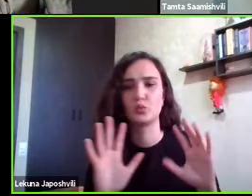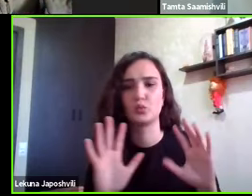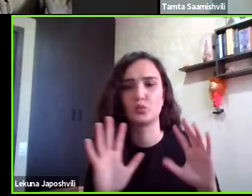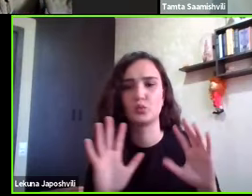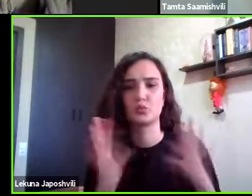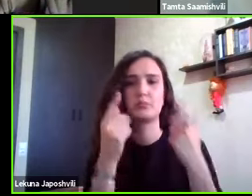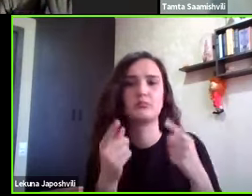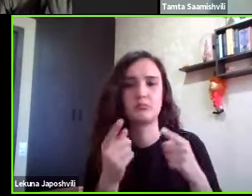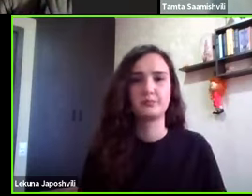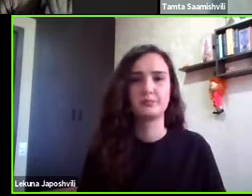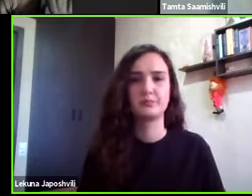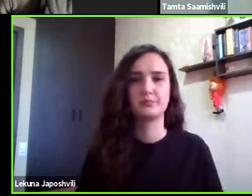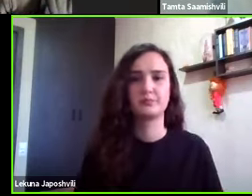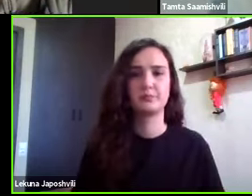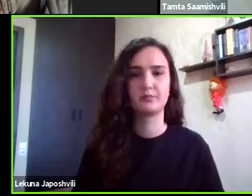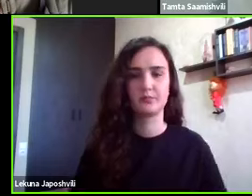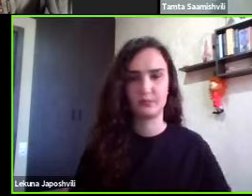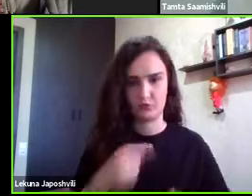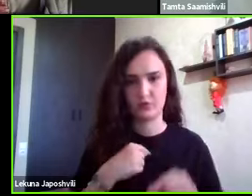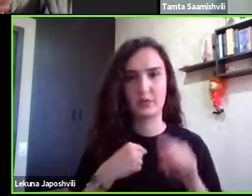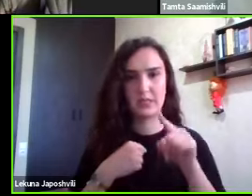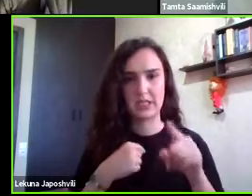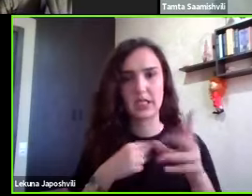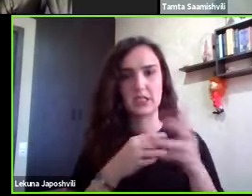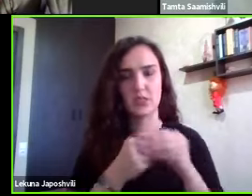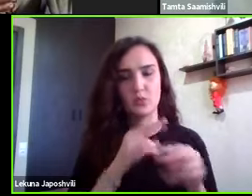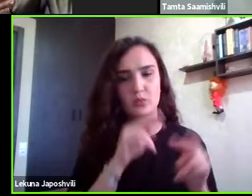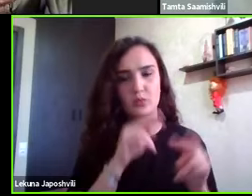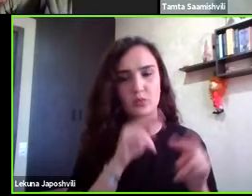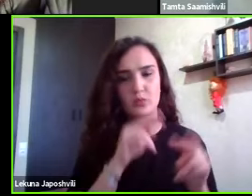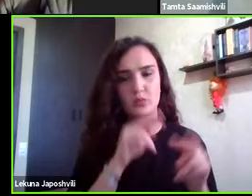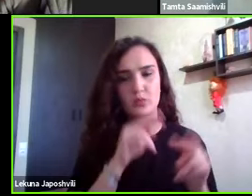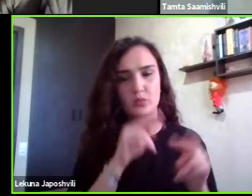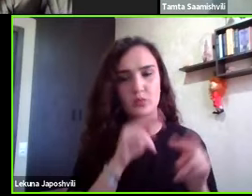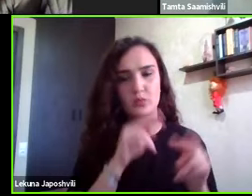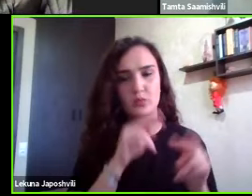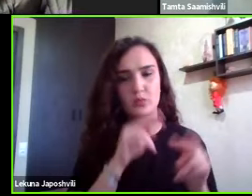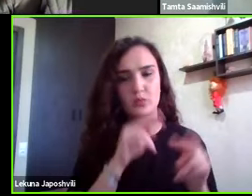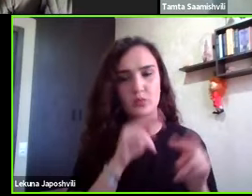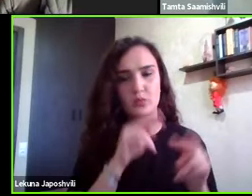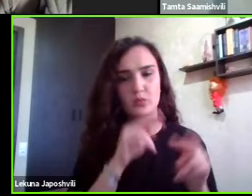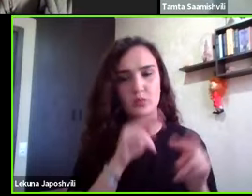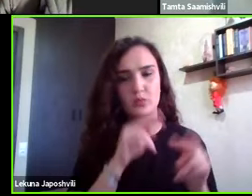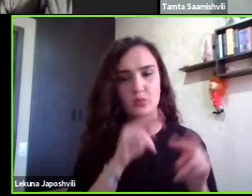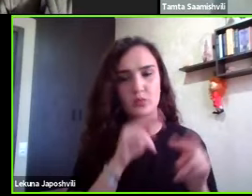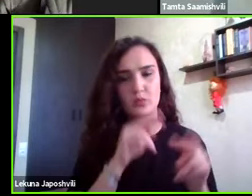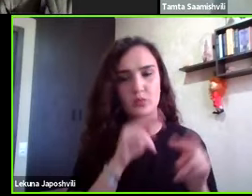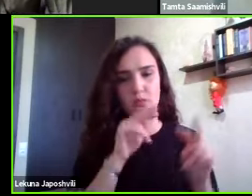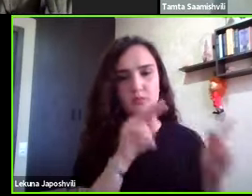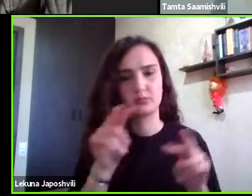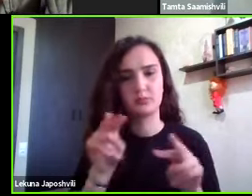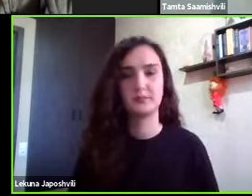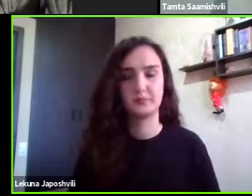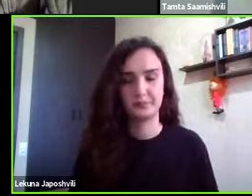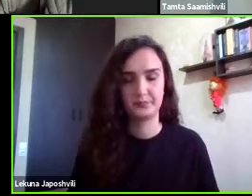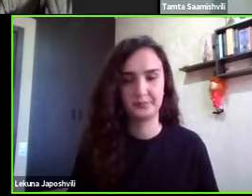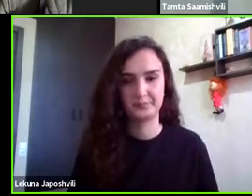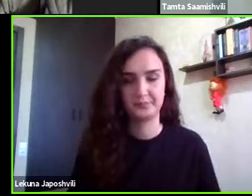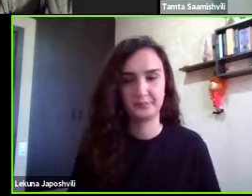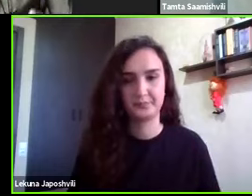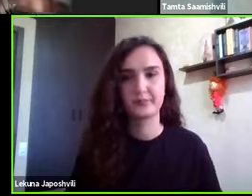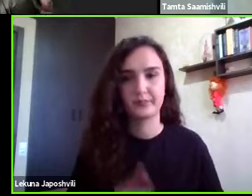მასთან ერთად ვიყოთ იმის გარდა რაც თქვენ ძანეთ რომ დისტანციას დავიცვათ და გავაკონტროლებთ ისევე მის